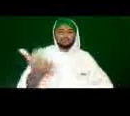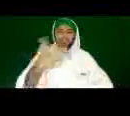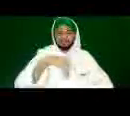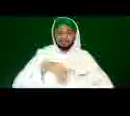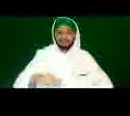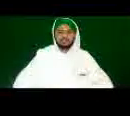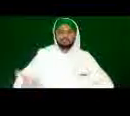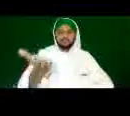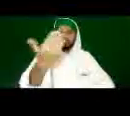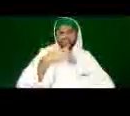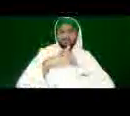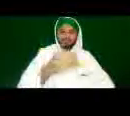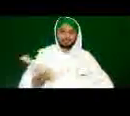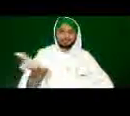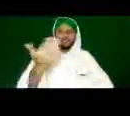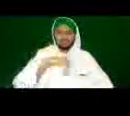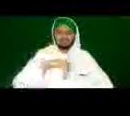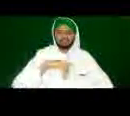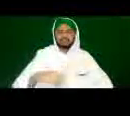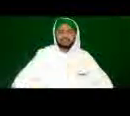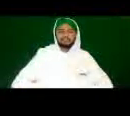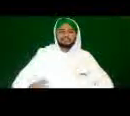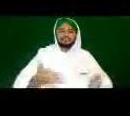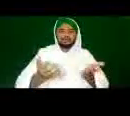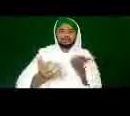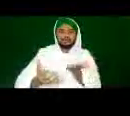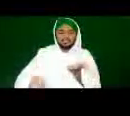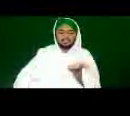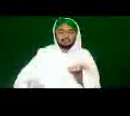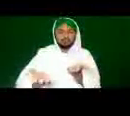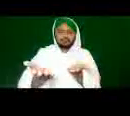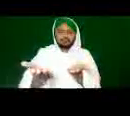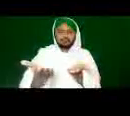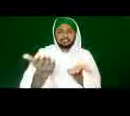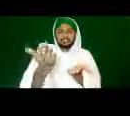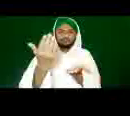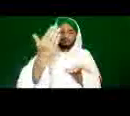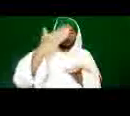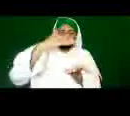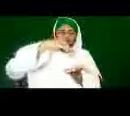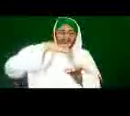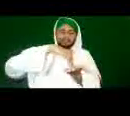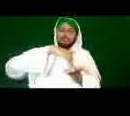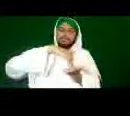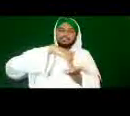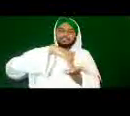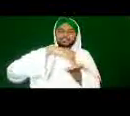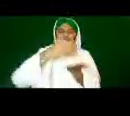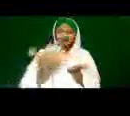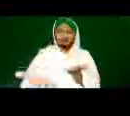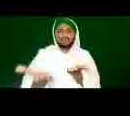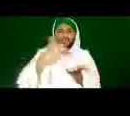آنا، اب یہ کرتے ہیں نا آنا، تو اب یہ ہاتھ کو یوں کر کے اس کو اسی طرح کر کے یوں کر لیجیے، آنا